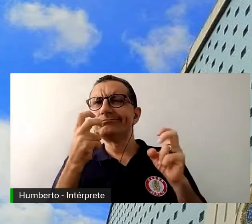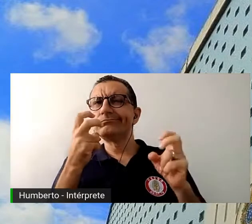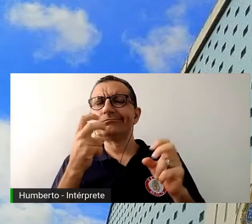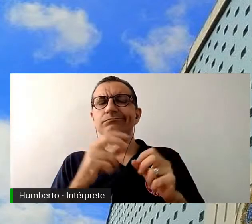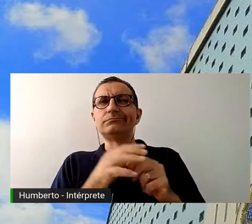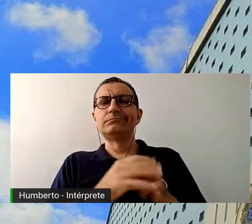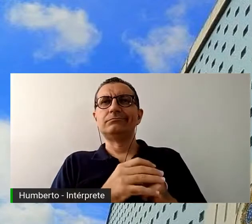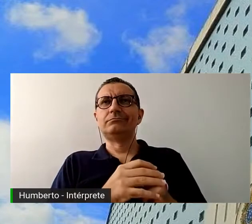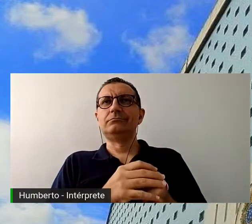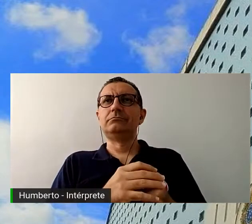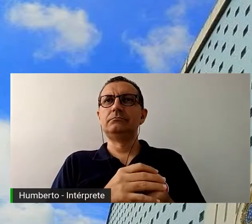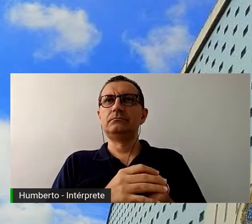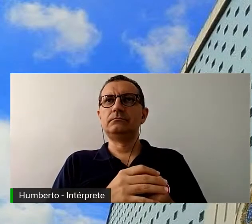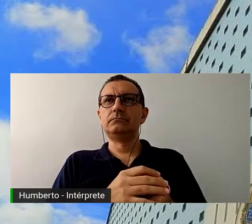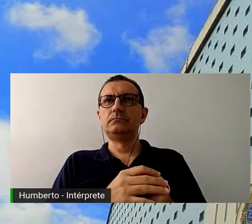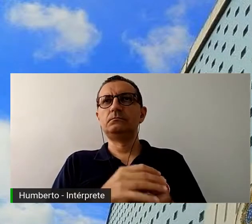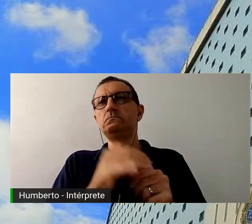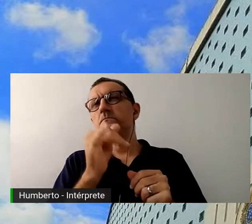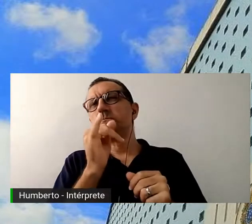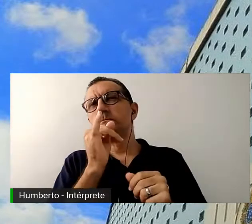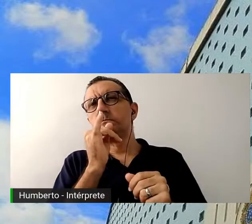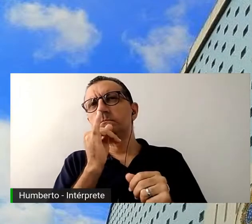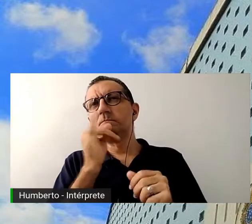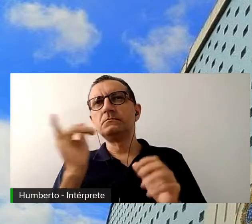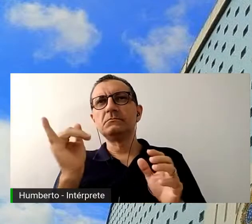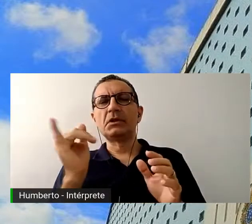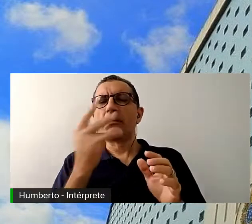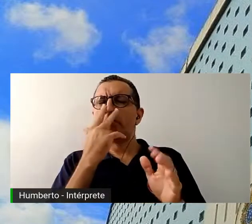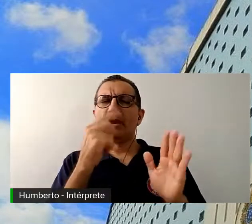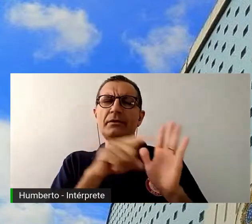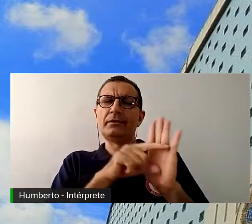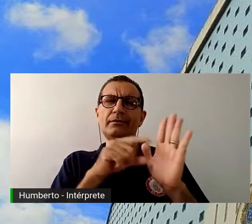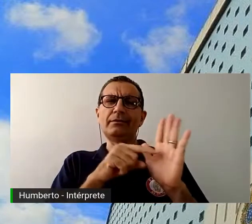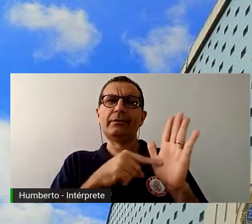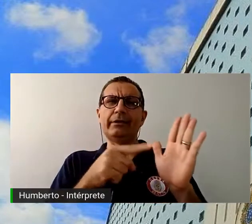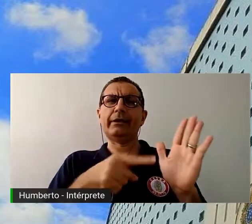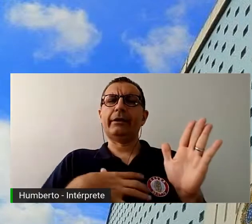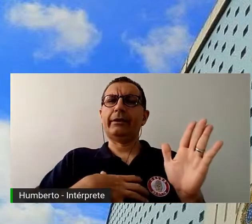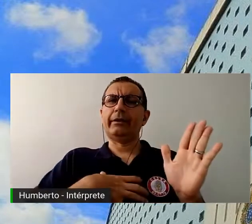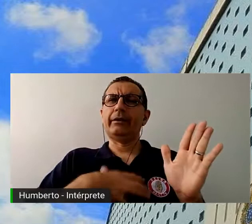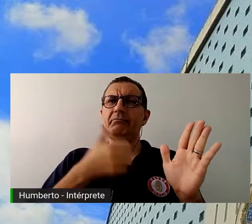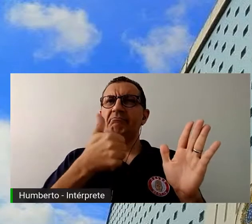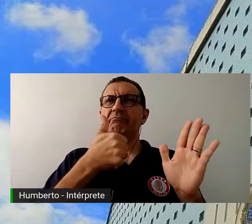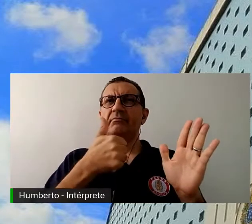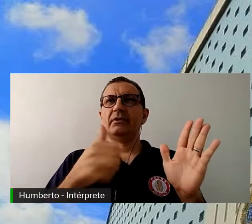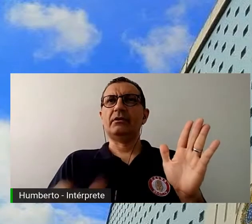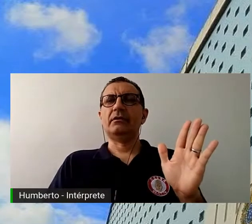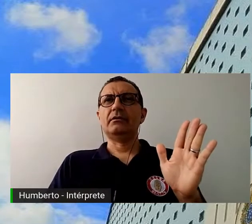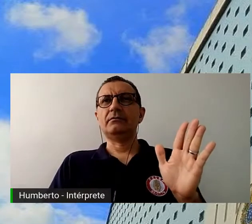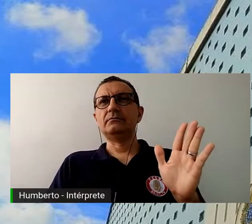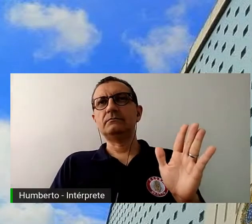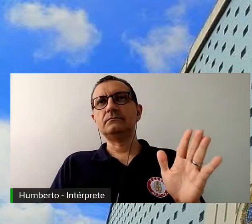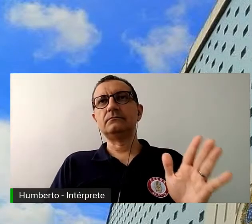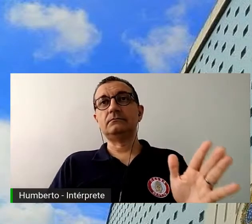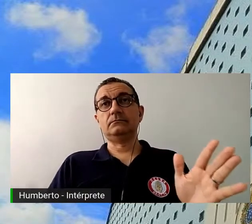Mas vamos fazer de conta que tudo aqui é bem intencionado. O reconhecimento das diferentes formas de produção é o reconhecimento dos processos de